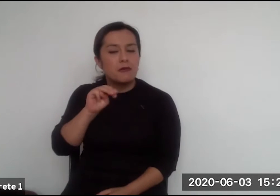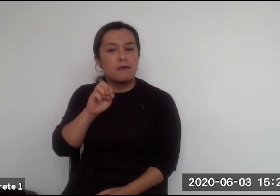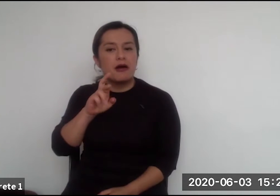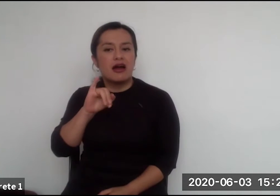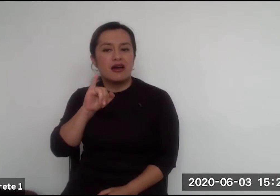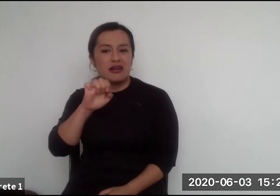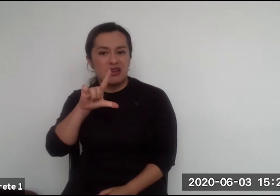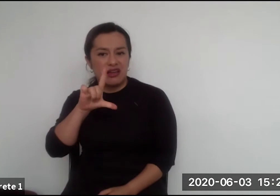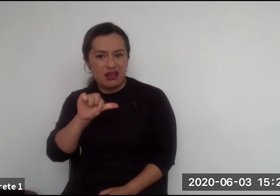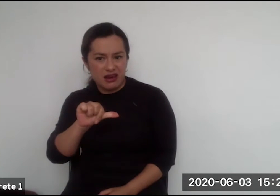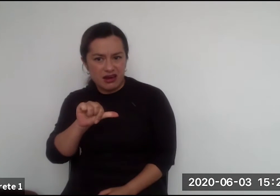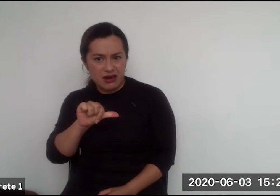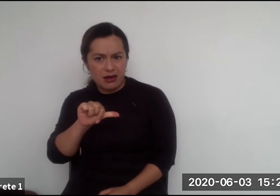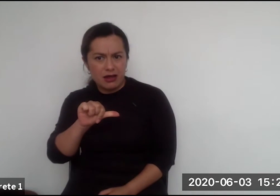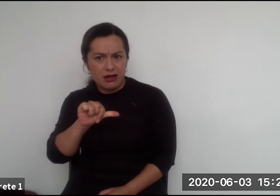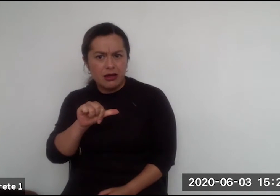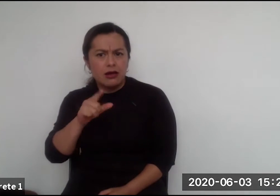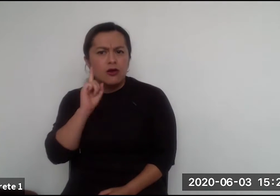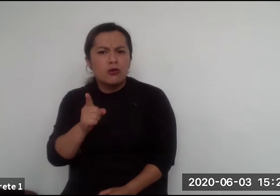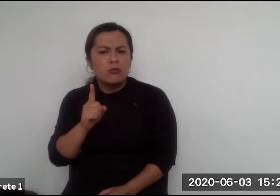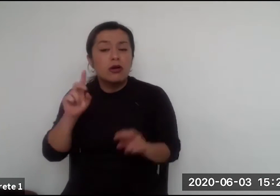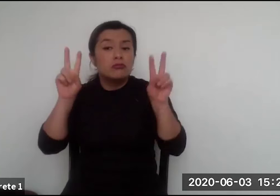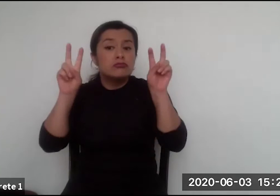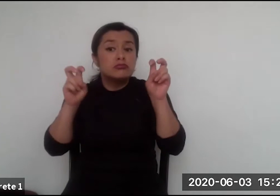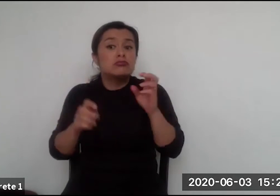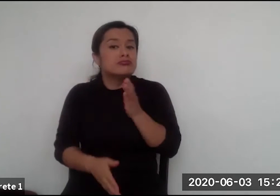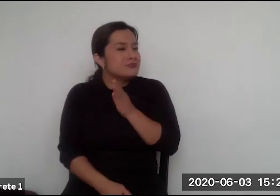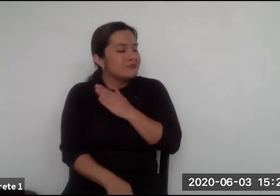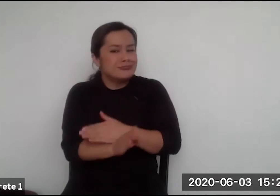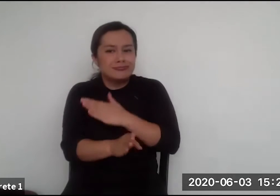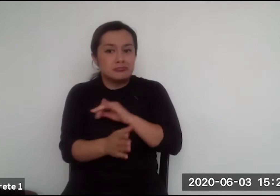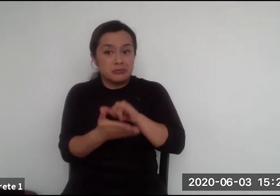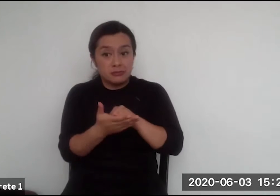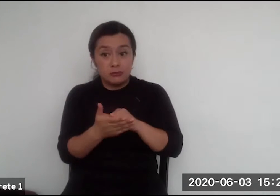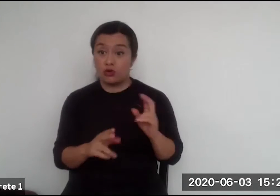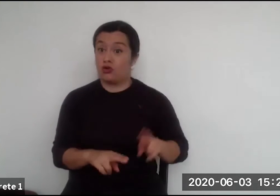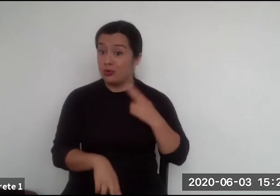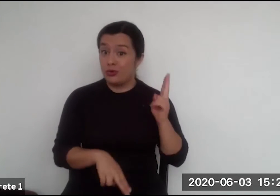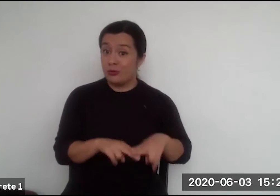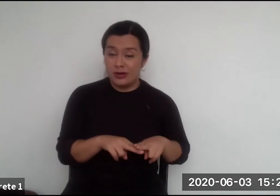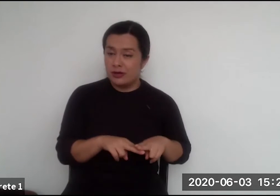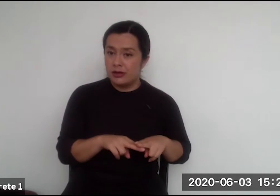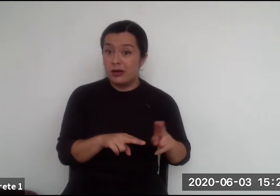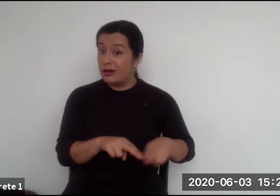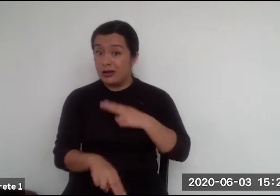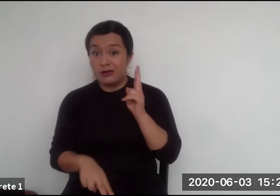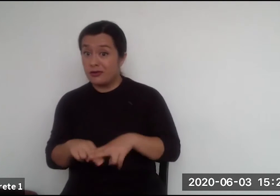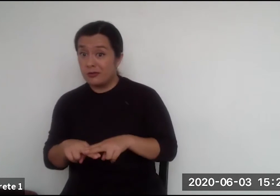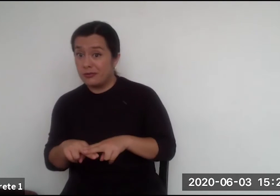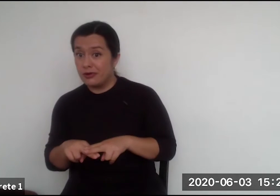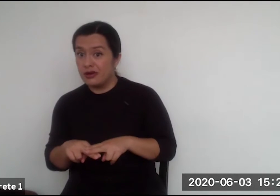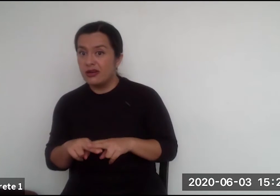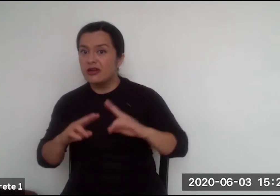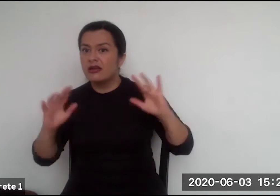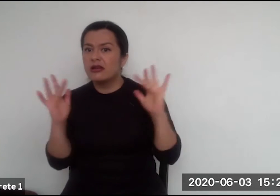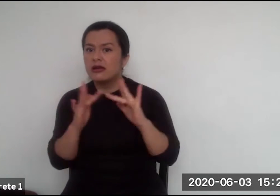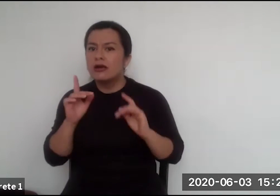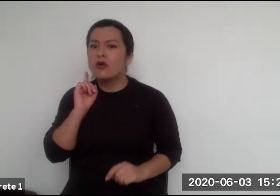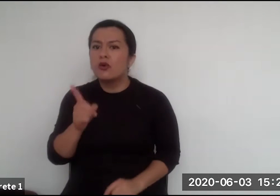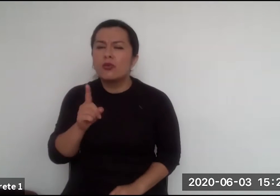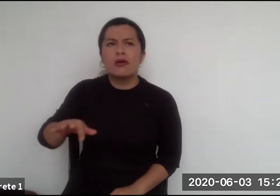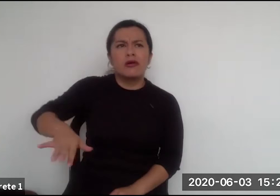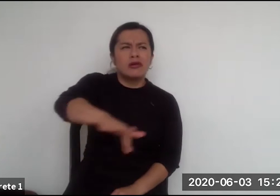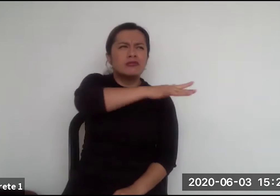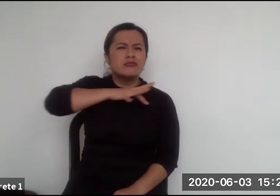com deficiência, em vários sentidos, de variadas maneiras e também de maneiras diferentes das formas